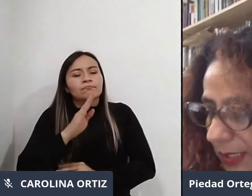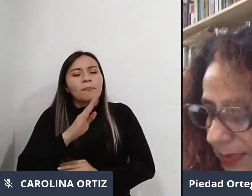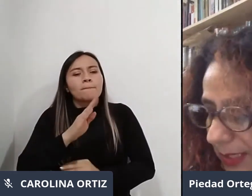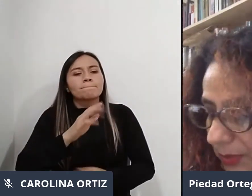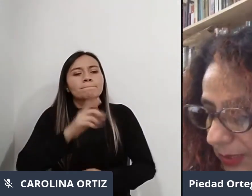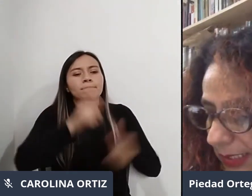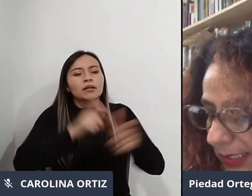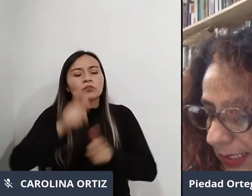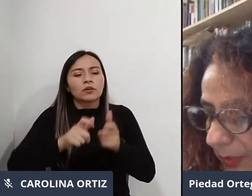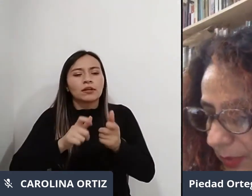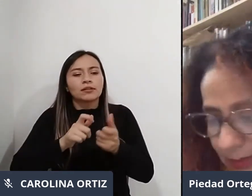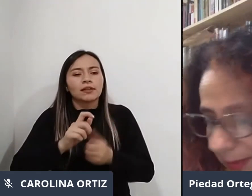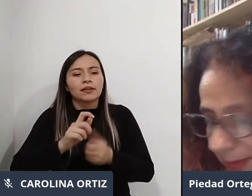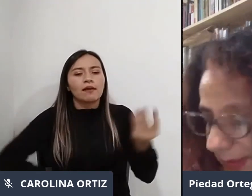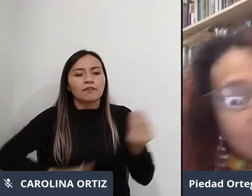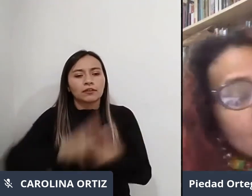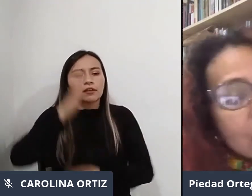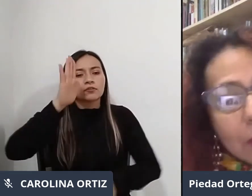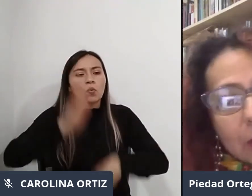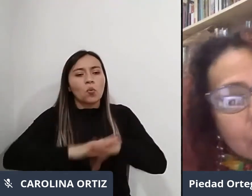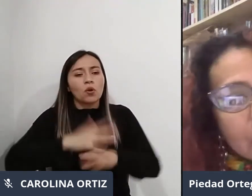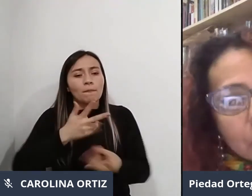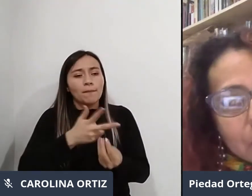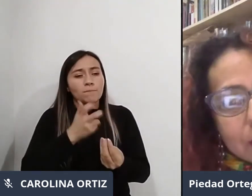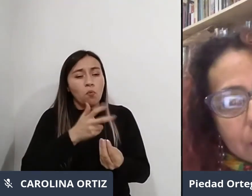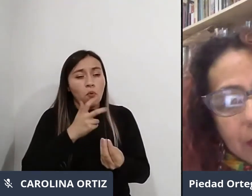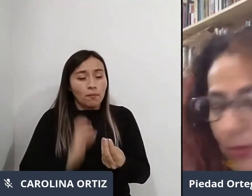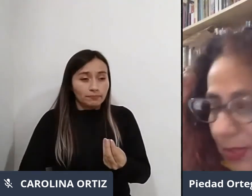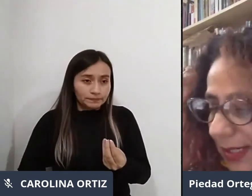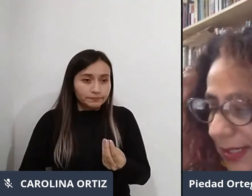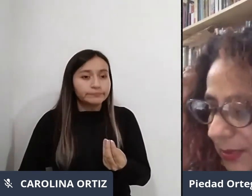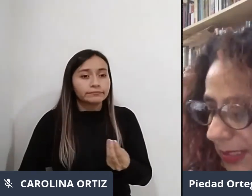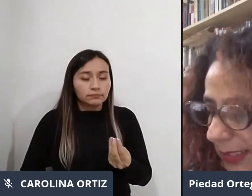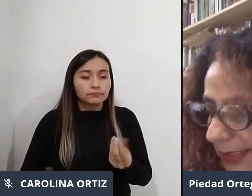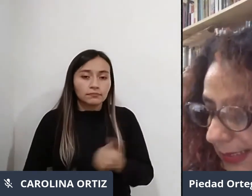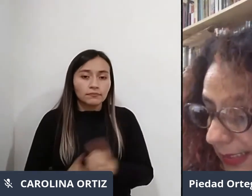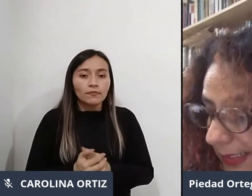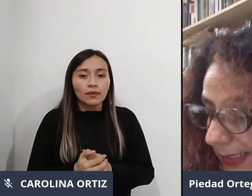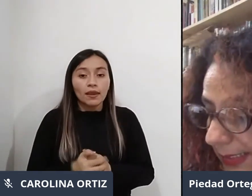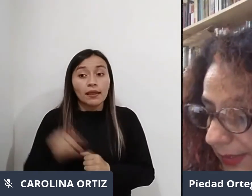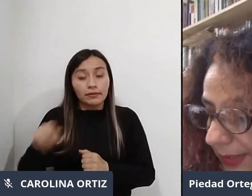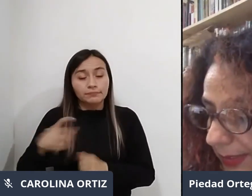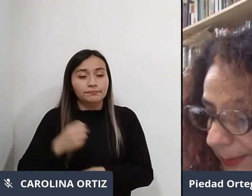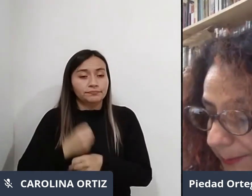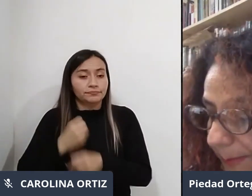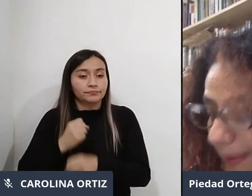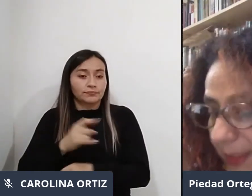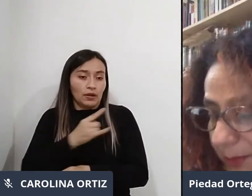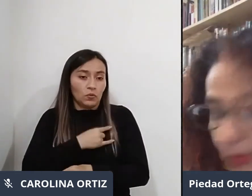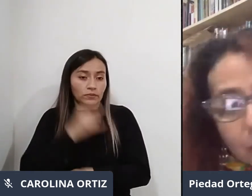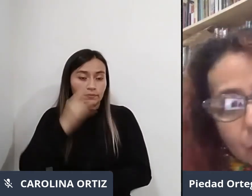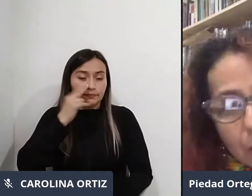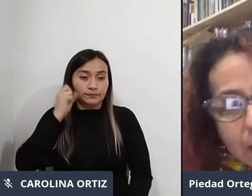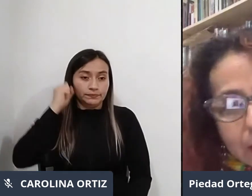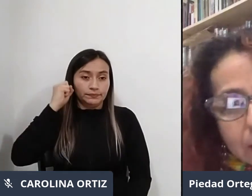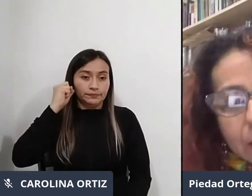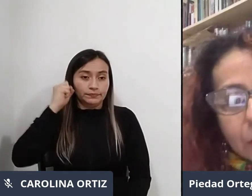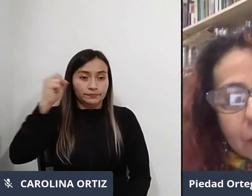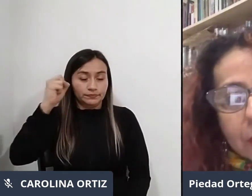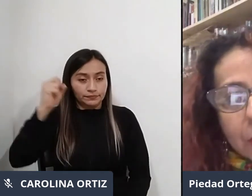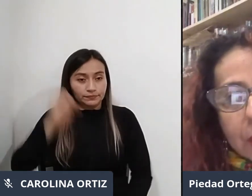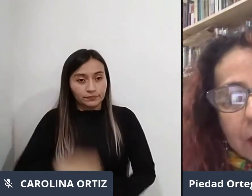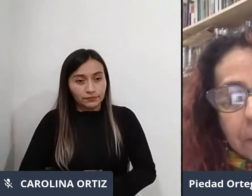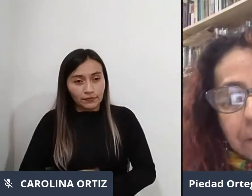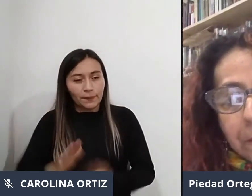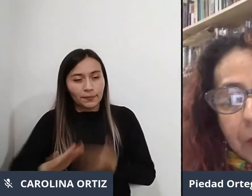social armado y, bueno, también desde sus trabajos en la Universidad Pedagógica Nacional y en procesos organizativos.